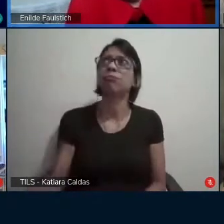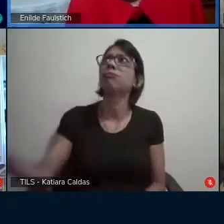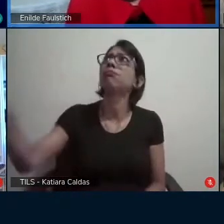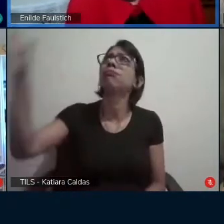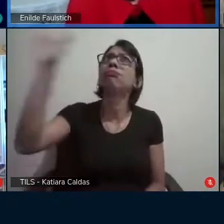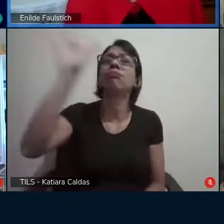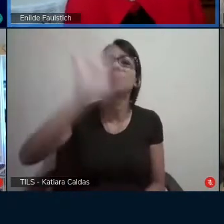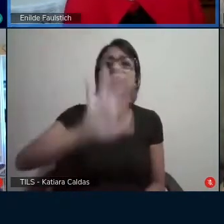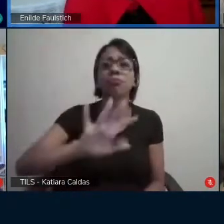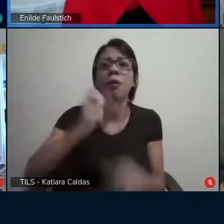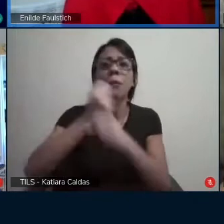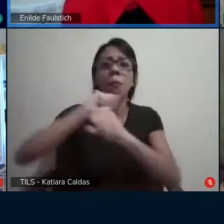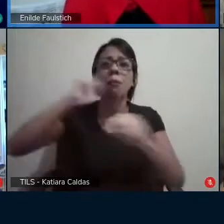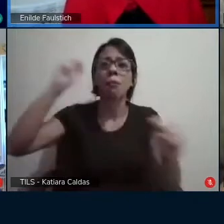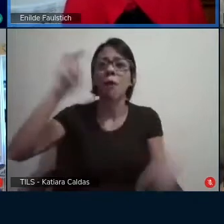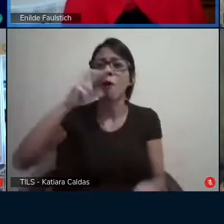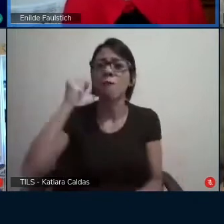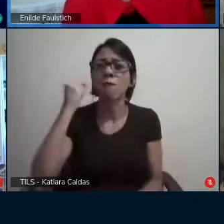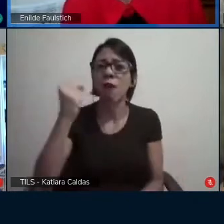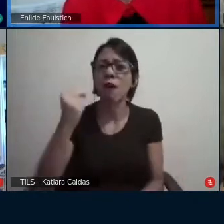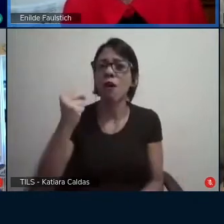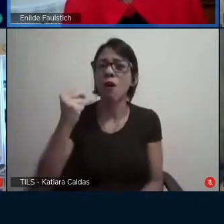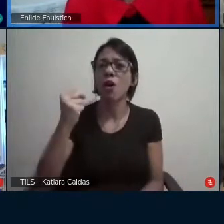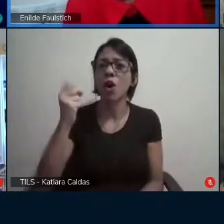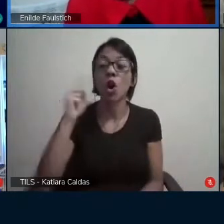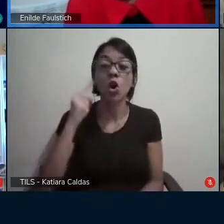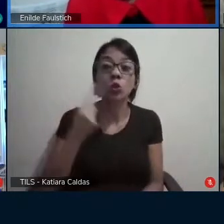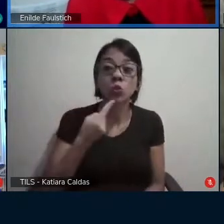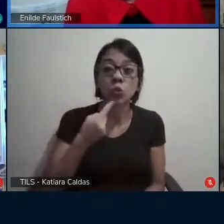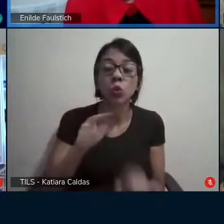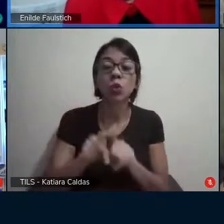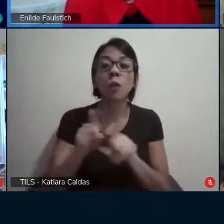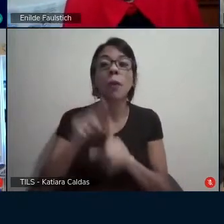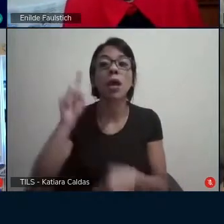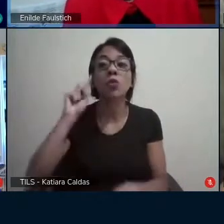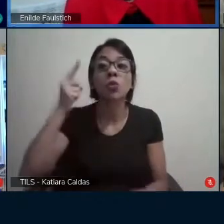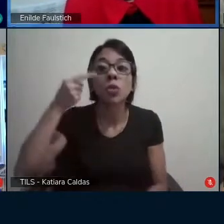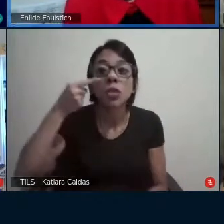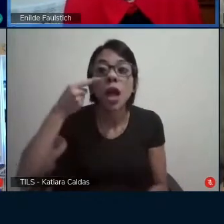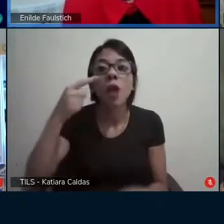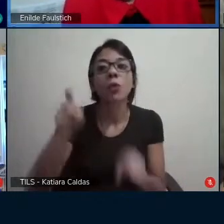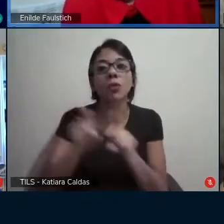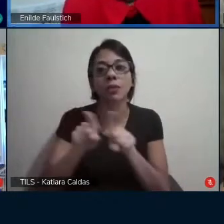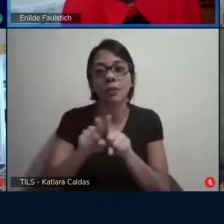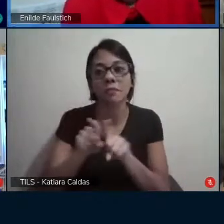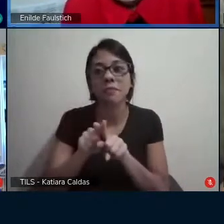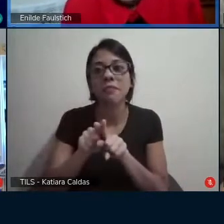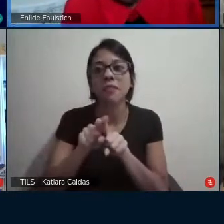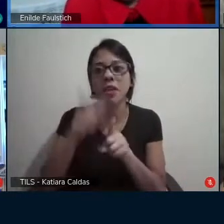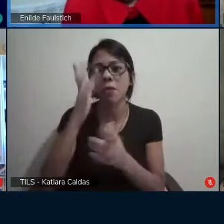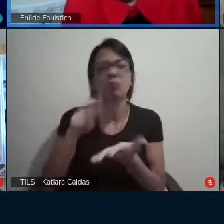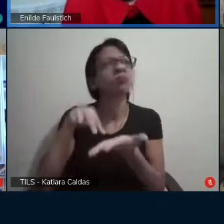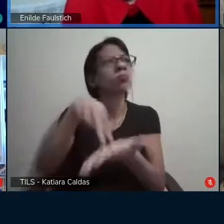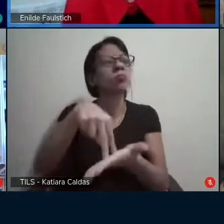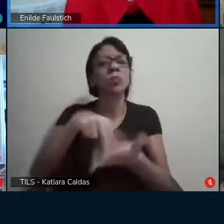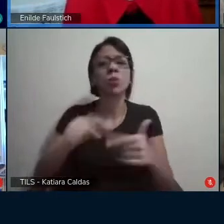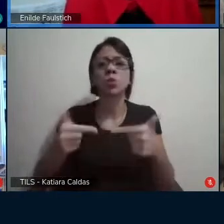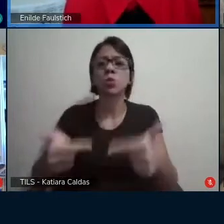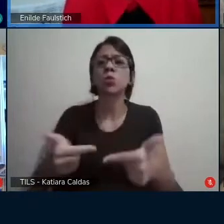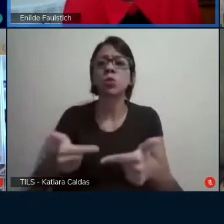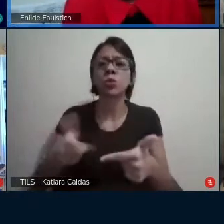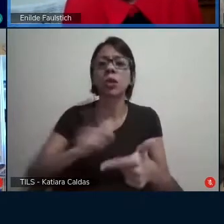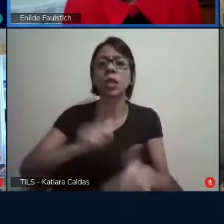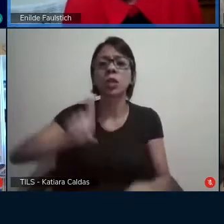forte, com a quantidade de surdos e surdos cegos que nós temos hoje, todo mundo aí atuante, todo mundo